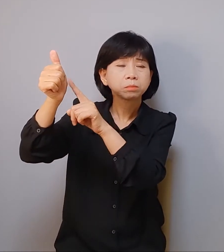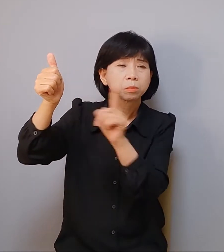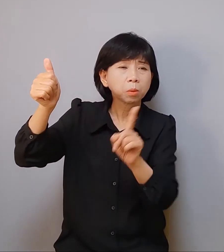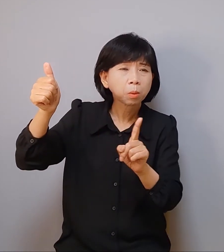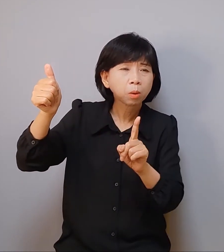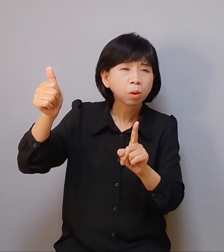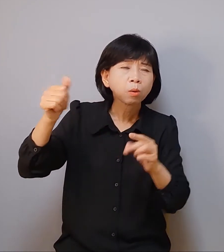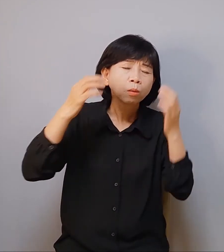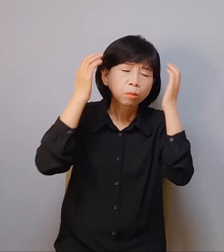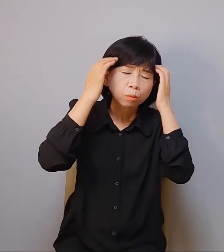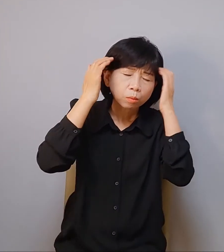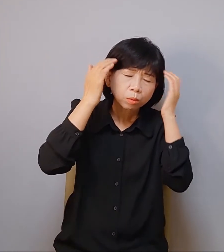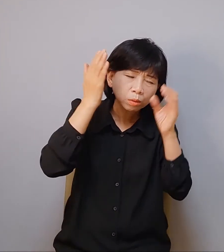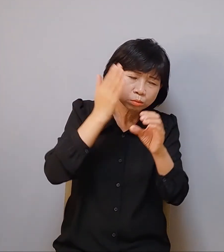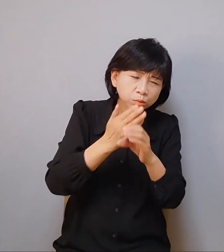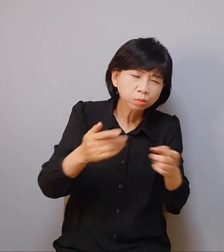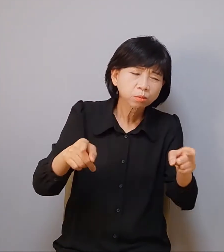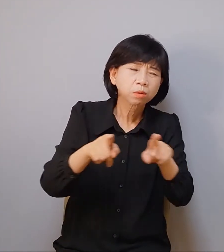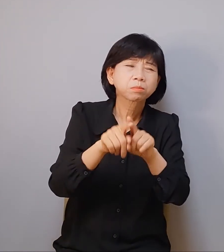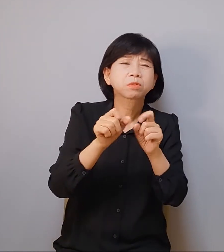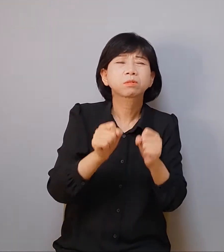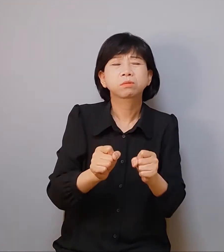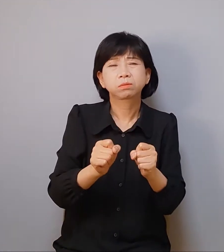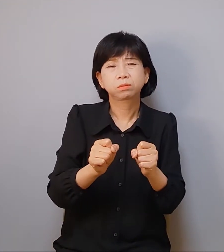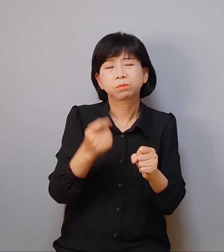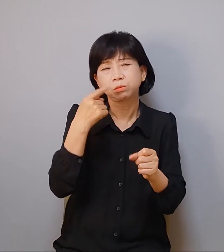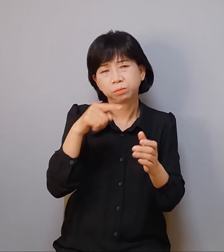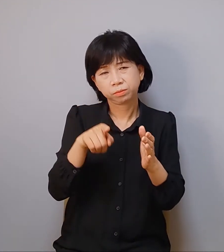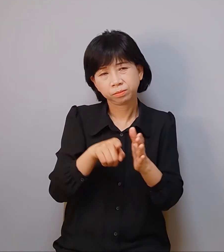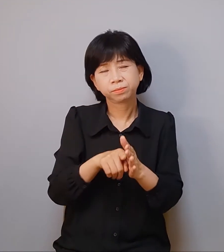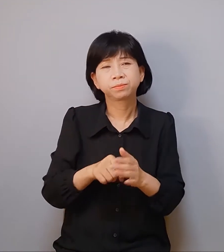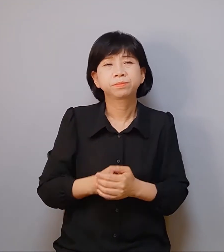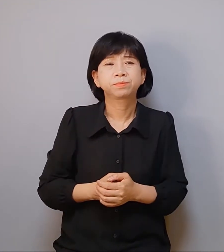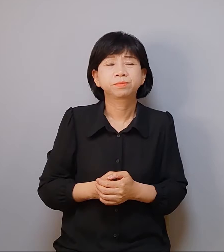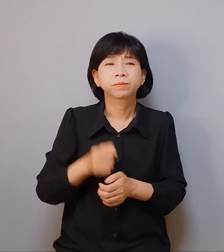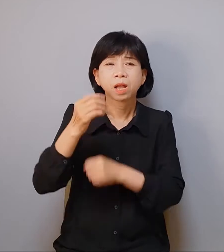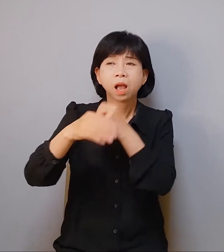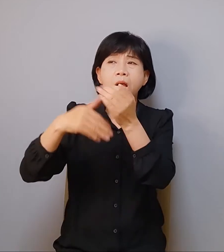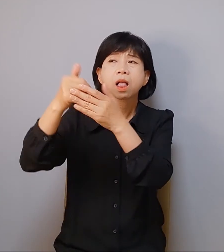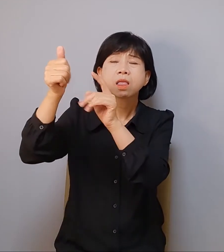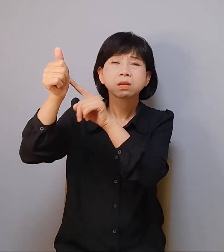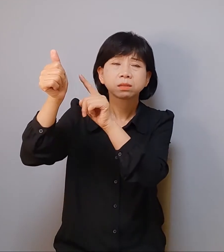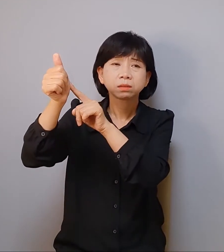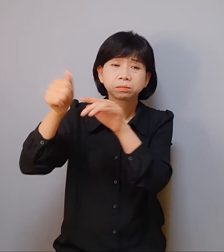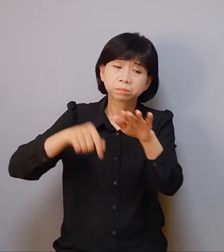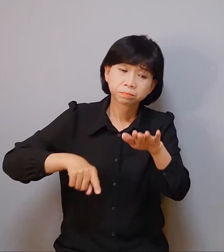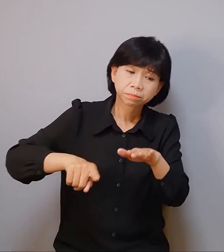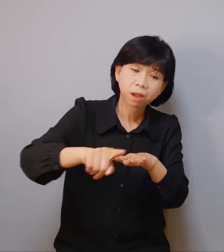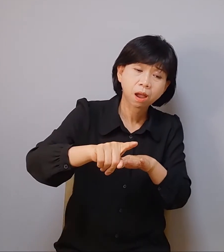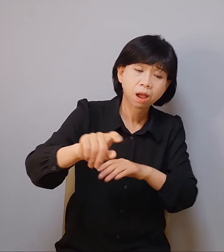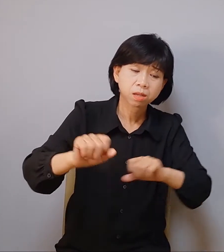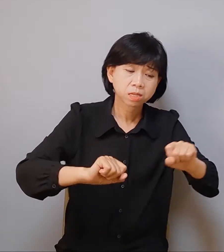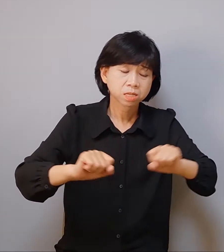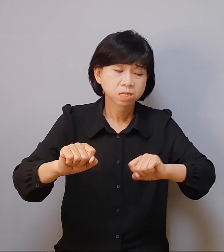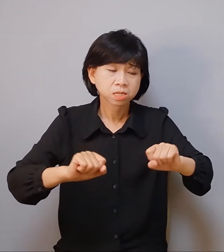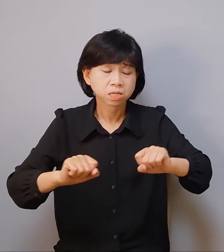하시는 줄 믿습니다. 마침내 하나님이 뭔가를 하시는 것 같아요. 그런데 오히려